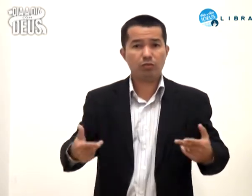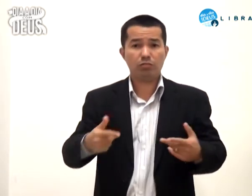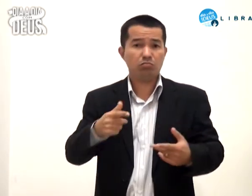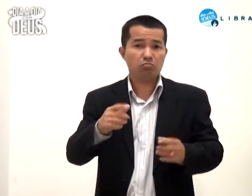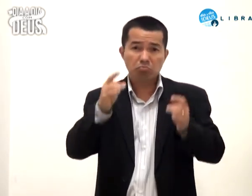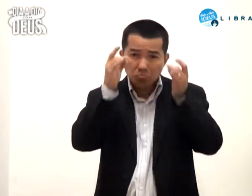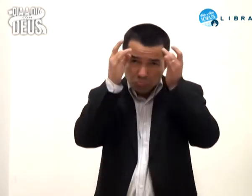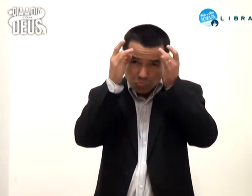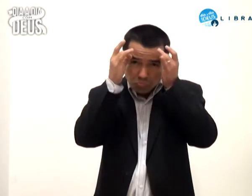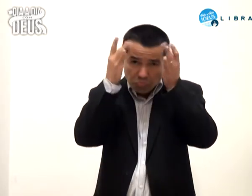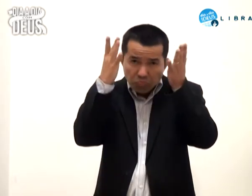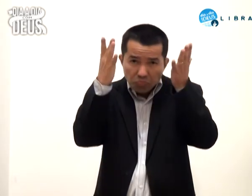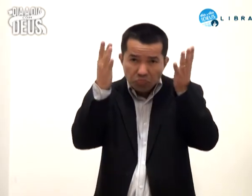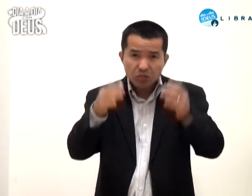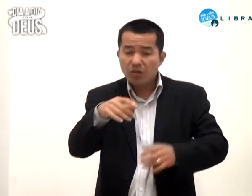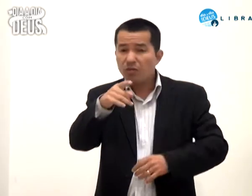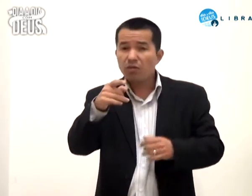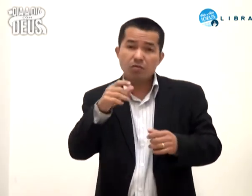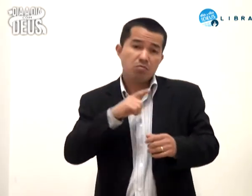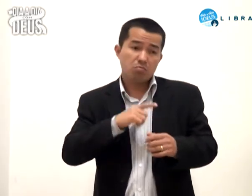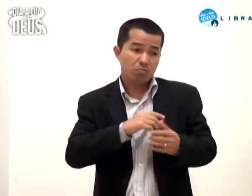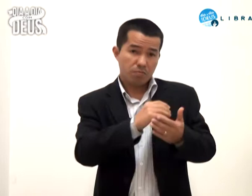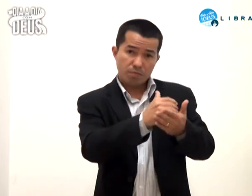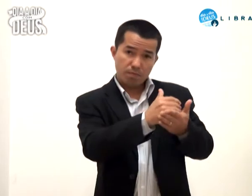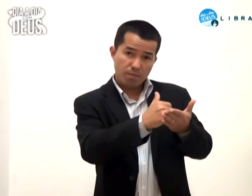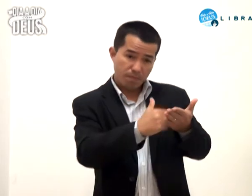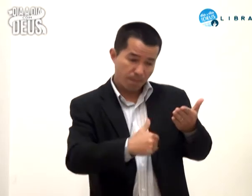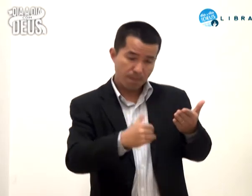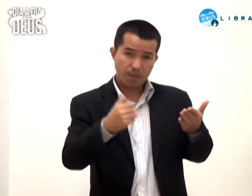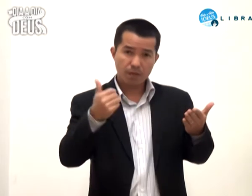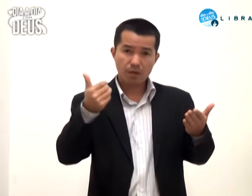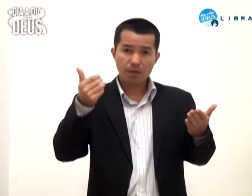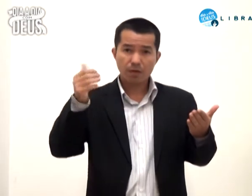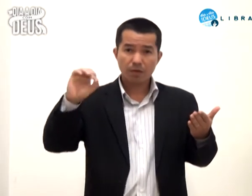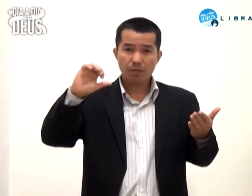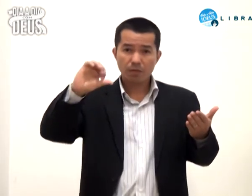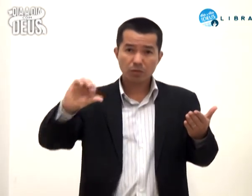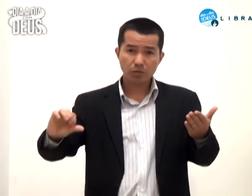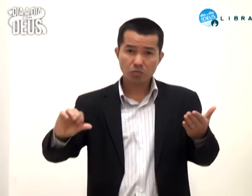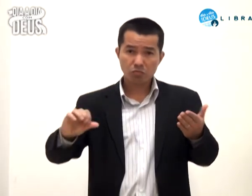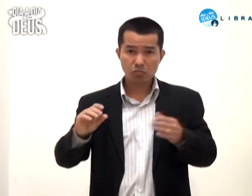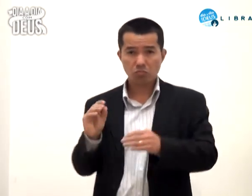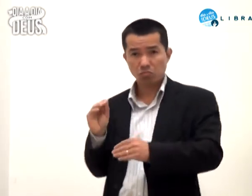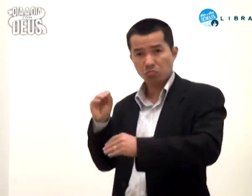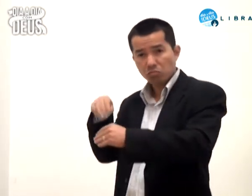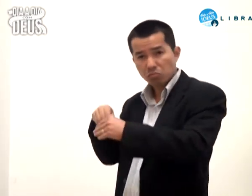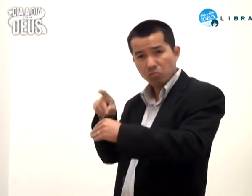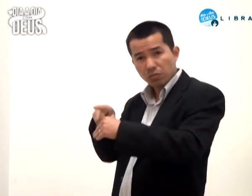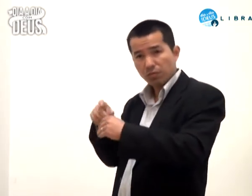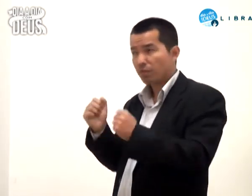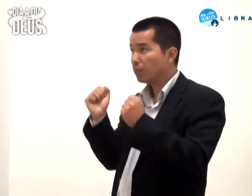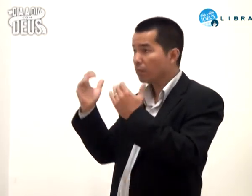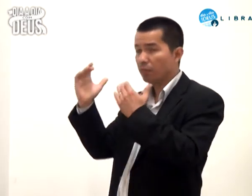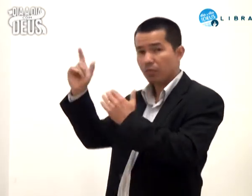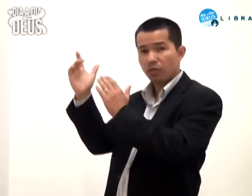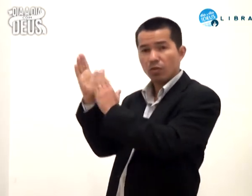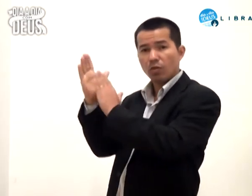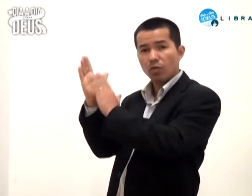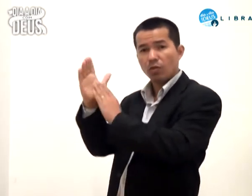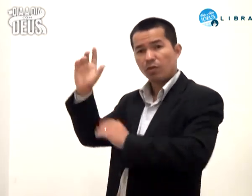quanto Deus te deu e vai devolver ao Senhor, porque não te pertence, vai devolver ao Senhor o seu dízimo.